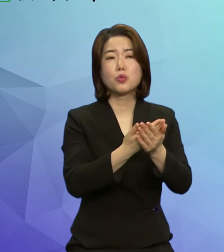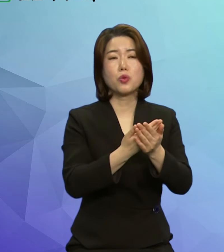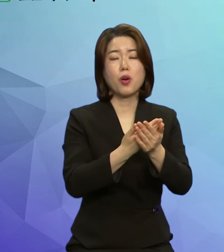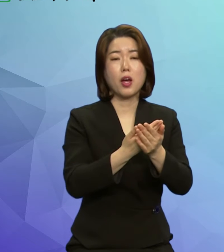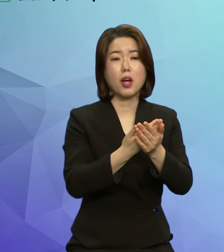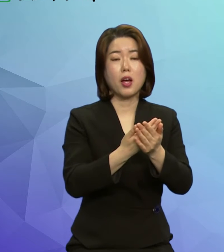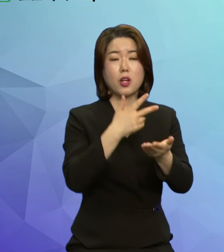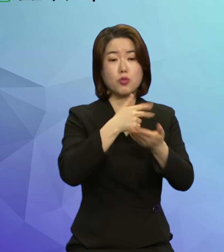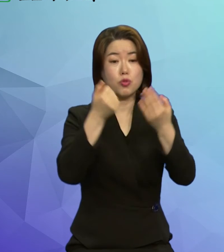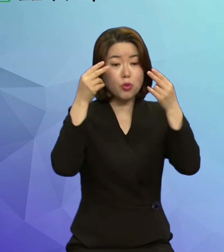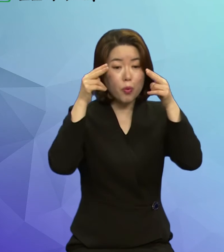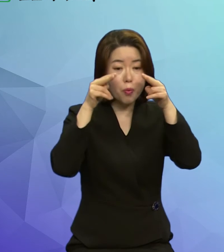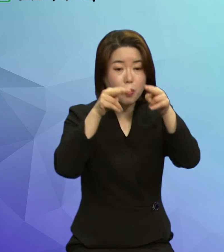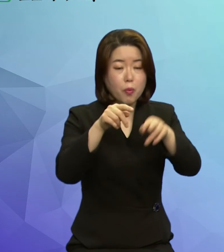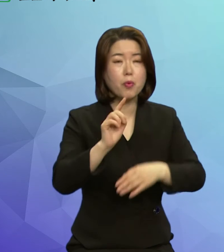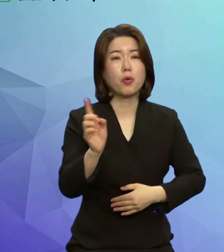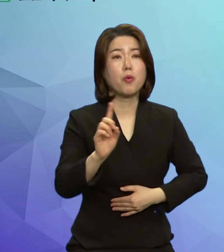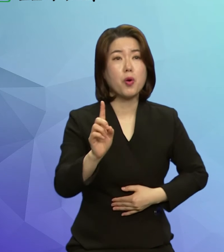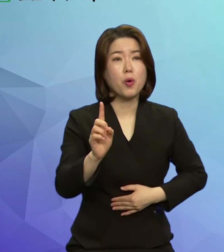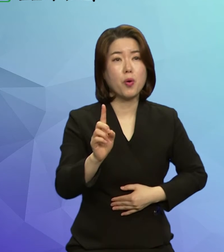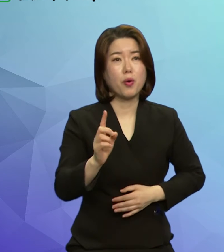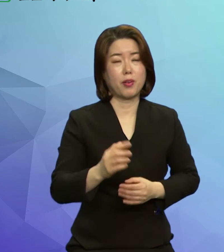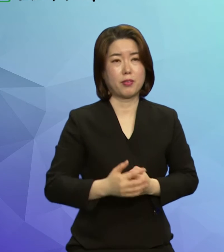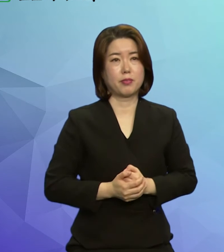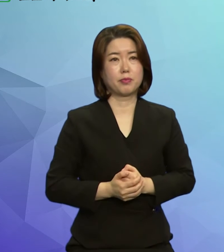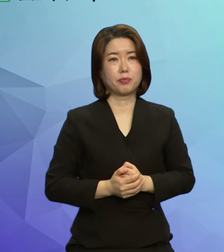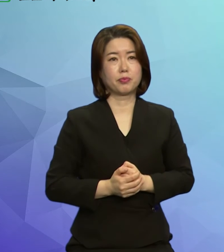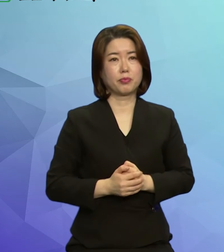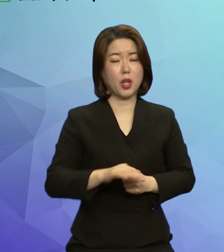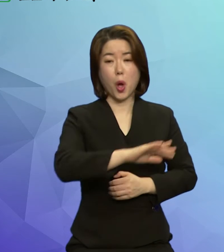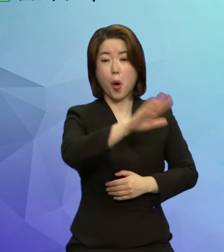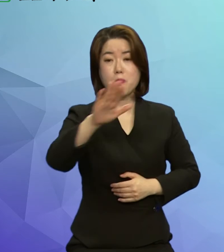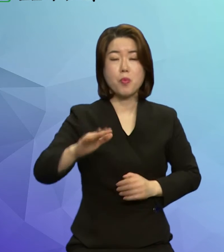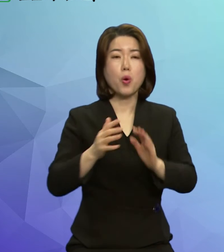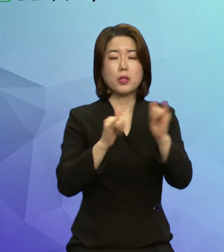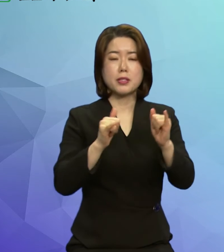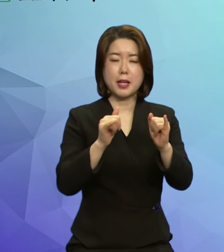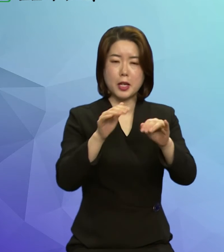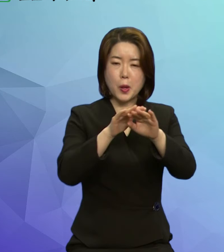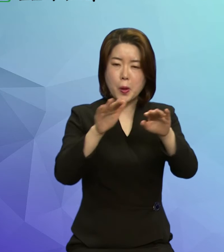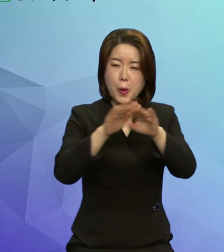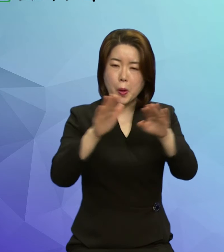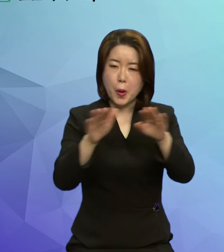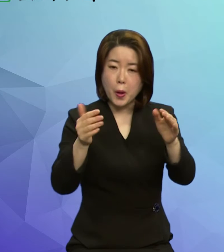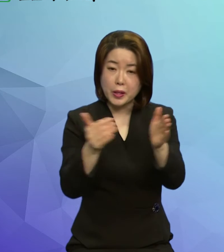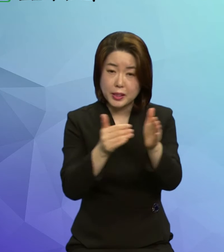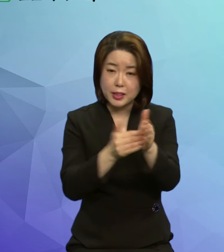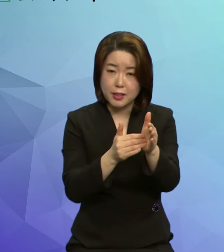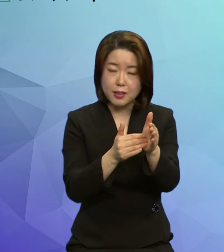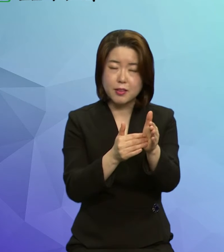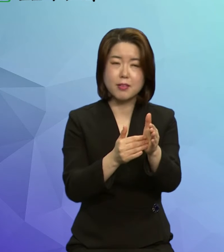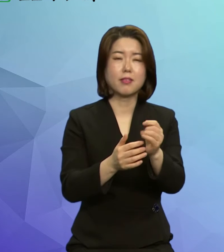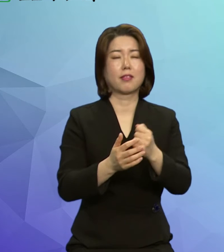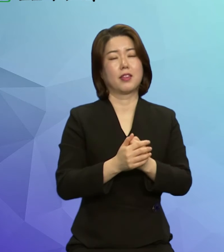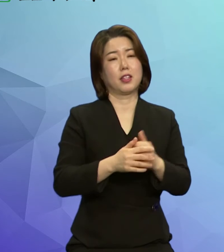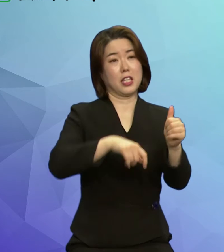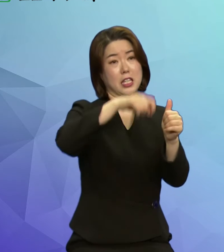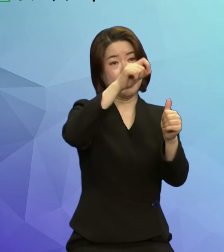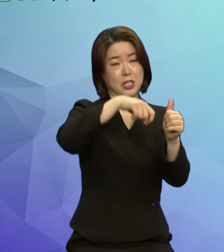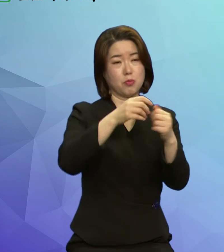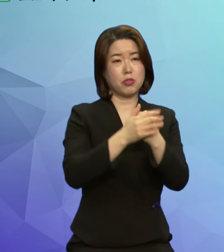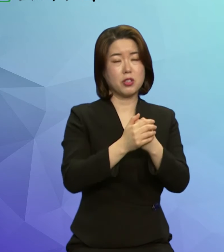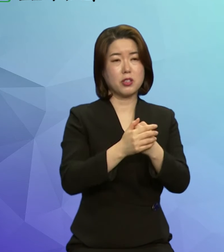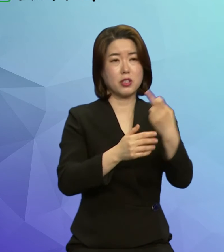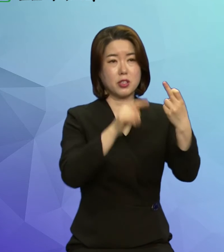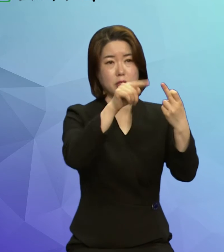중요하게 주님이 보시는 게 뭔지 아십니까? 모든 사람과 화해했느냐 하는 것. 히브리서